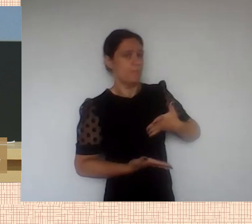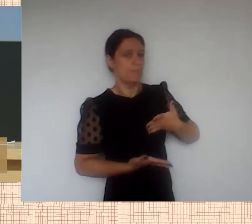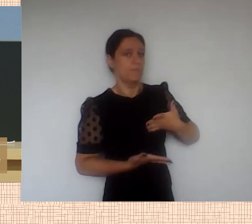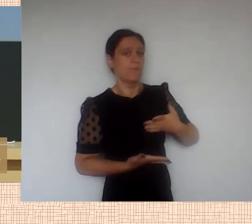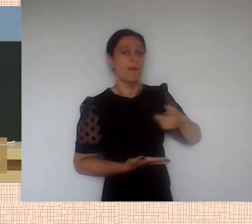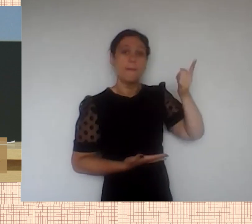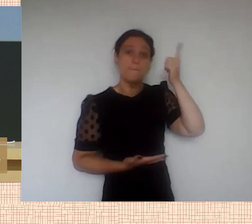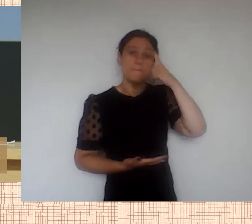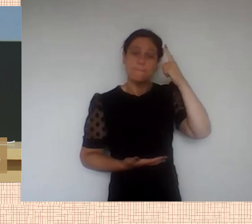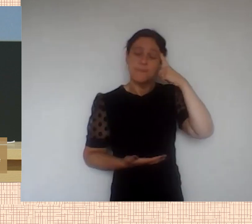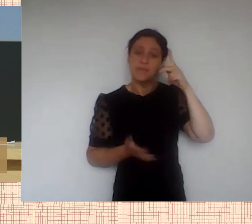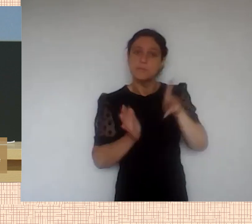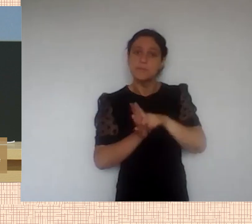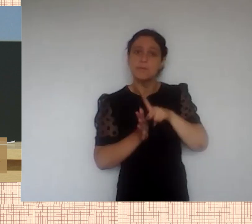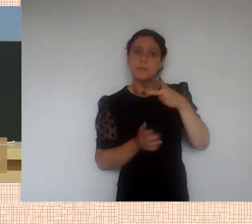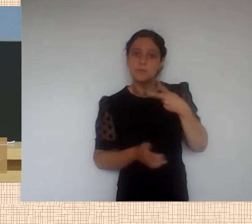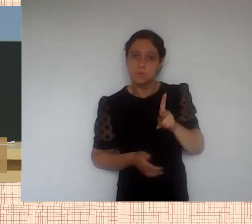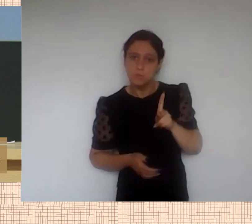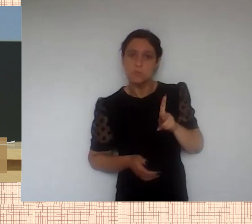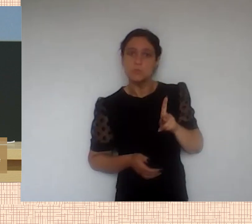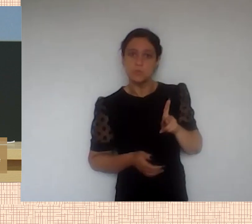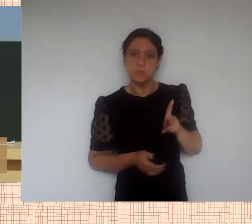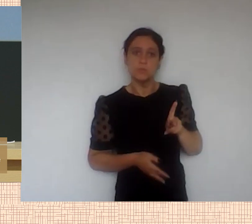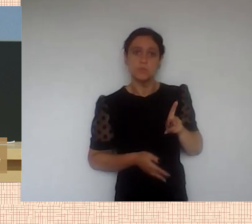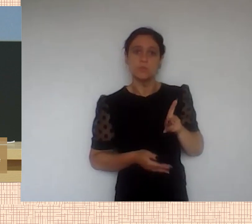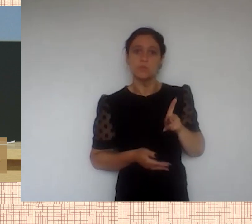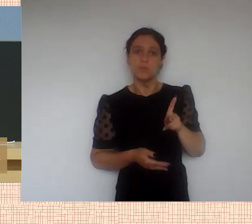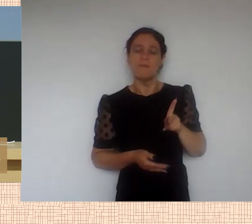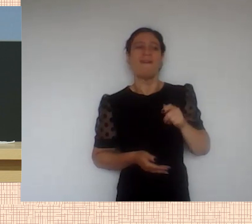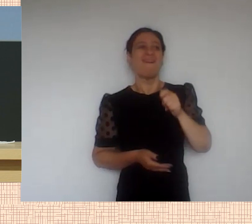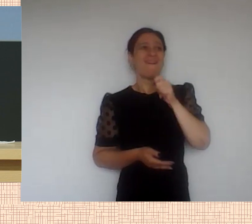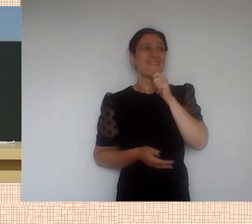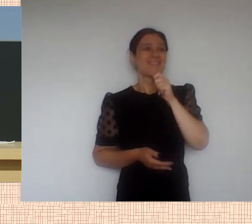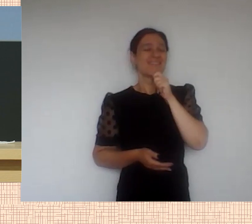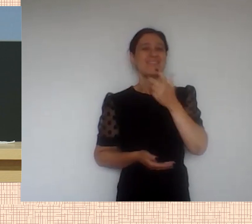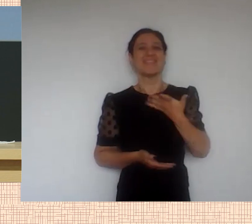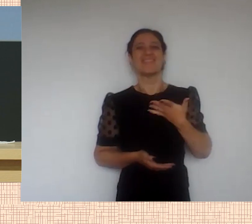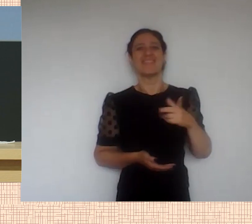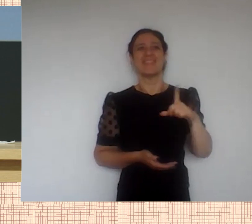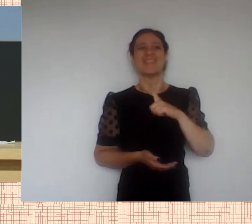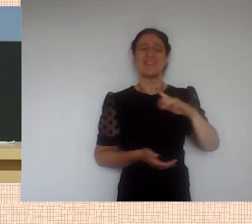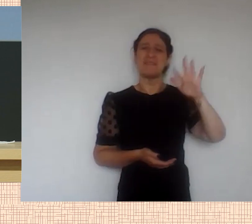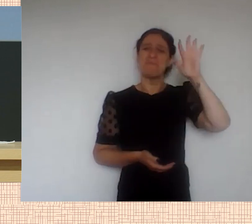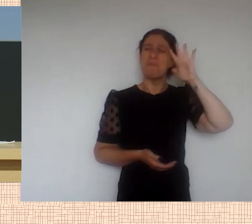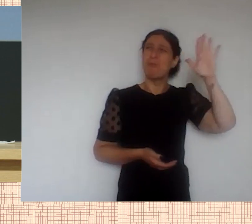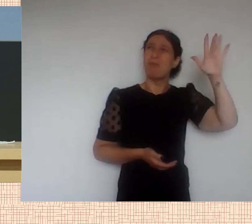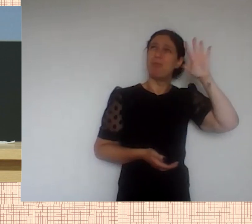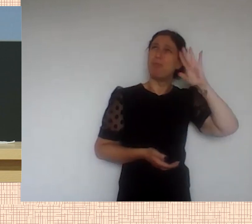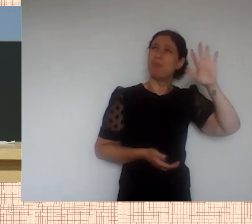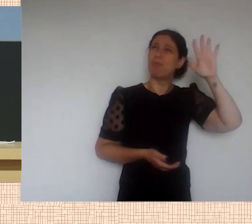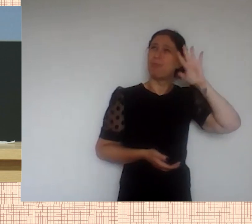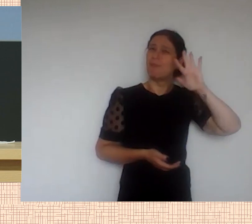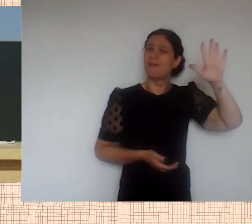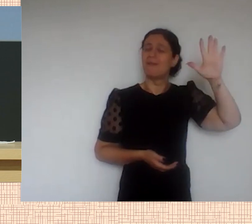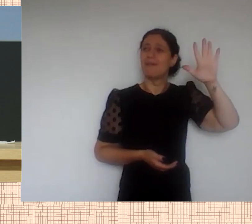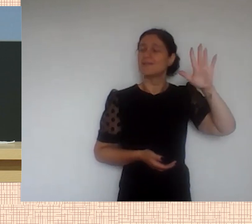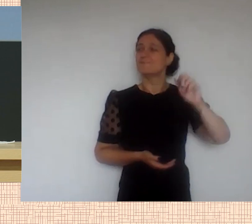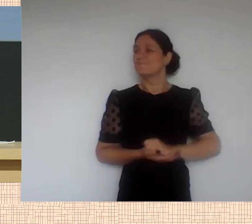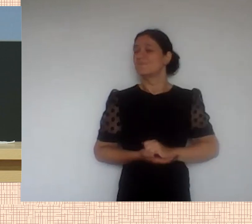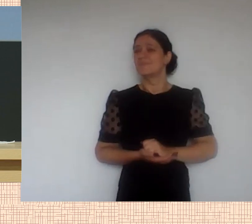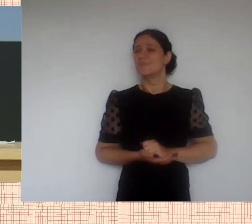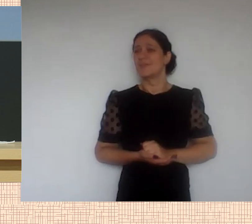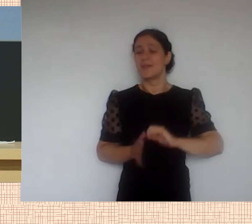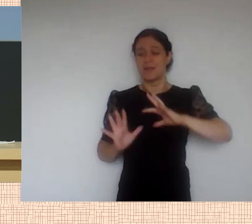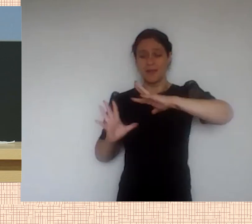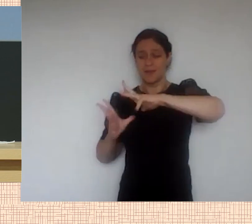A sua mente ainda está cheia de vaidades, você ainda